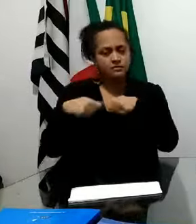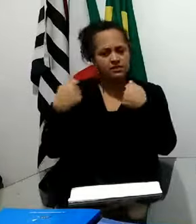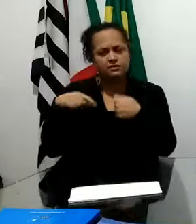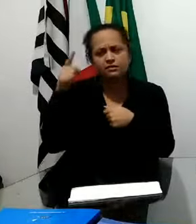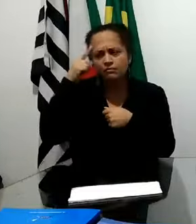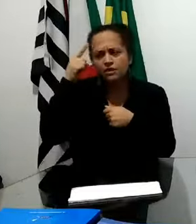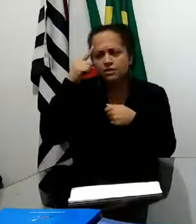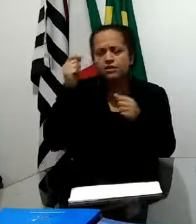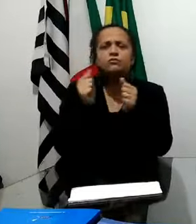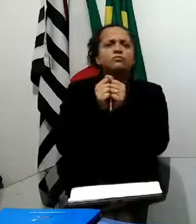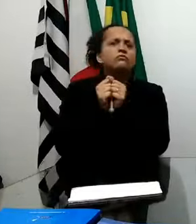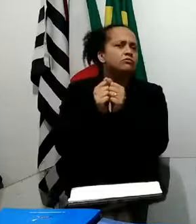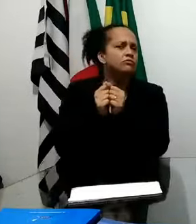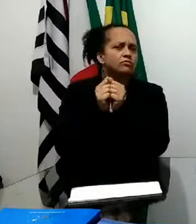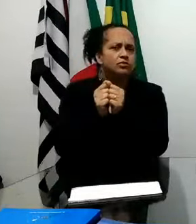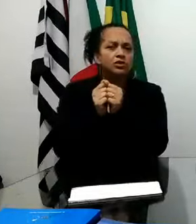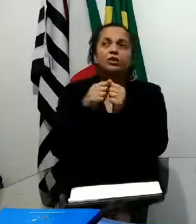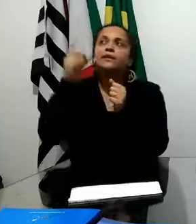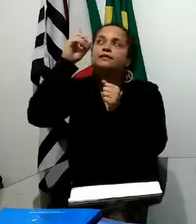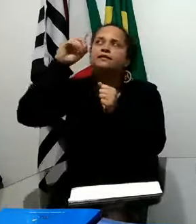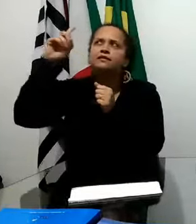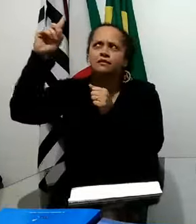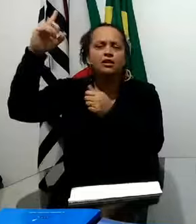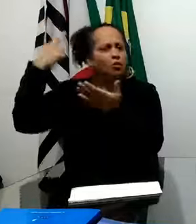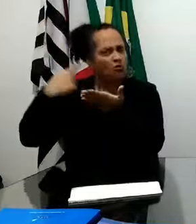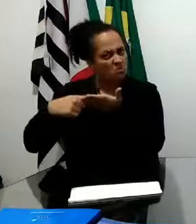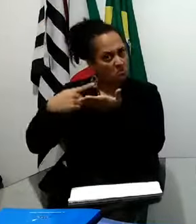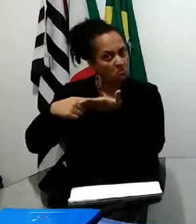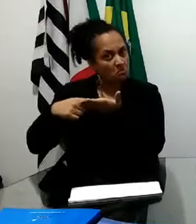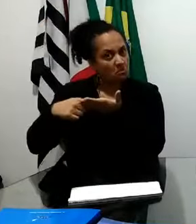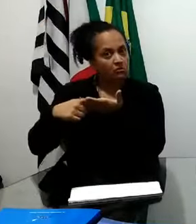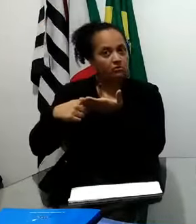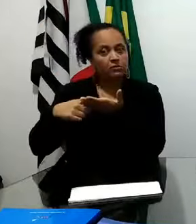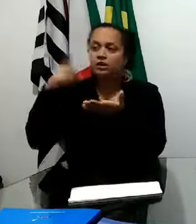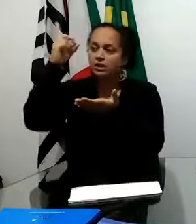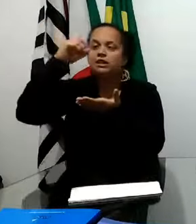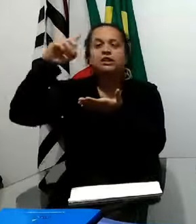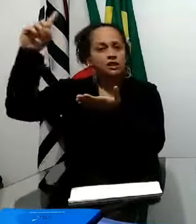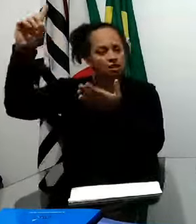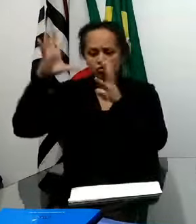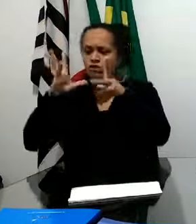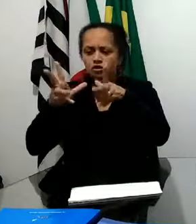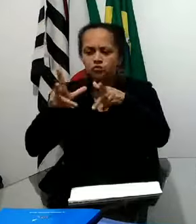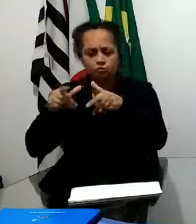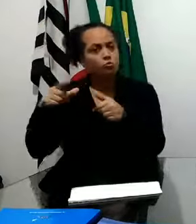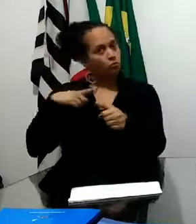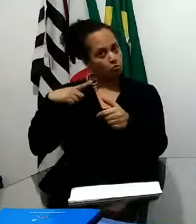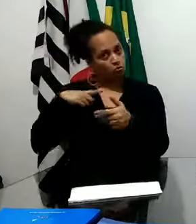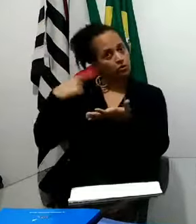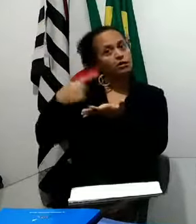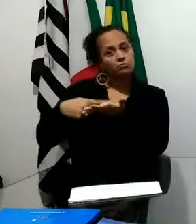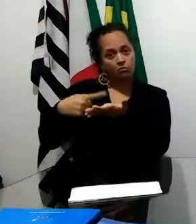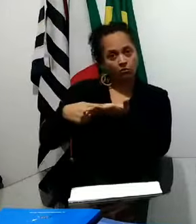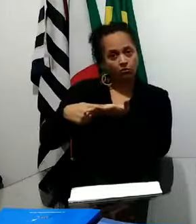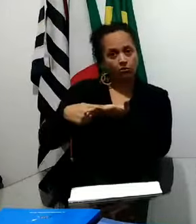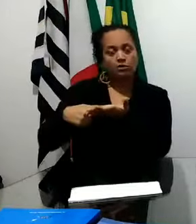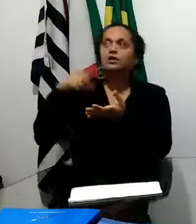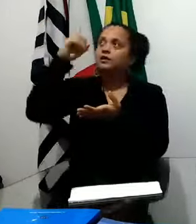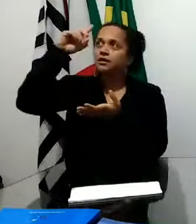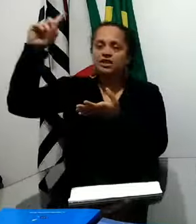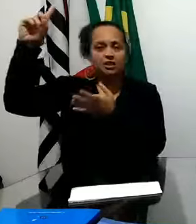juntos sobre isso, né? Um Deus de propósito, um Deus que tem um propósito em todas as coisas, um Deus que tem propósito